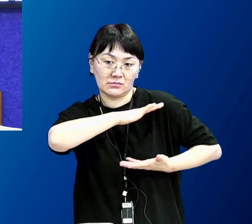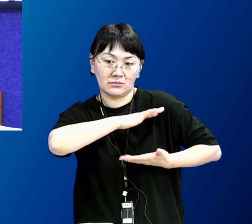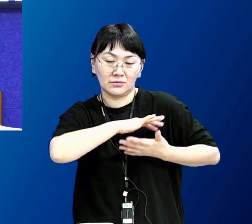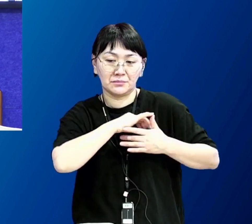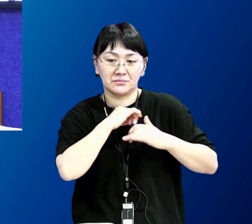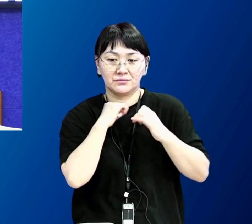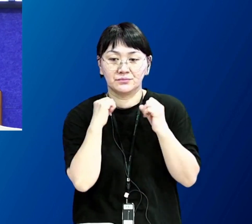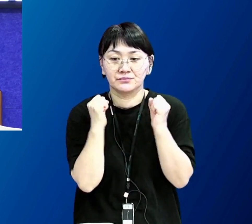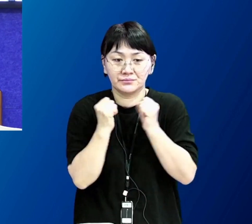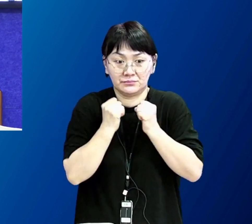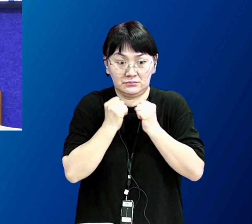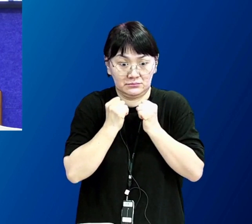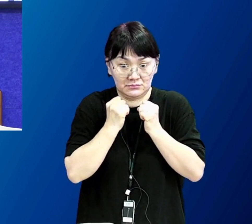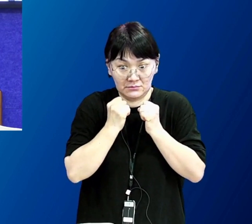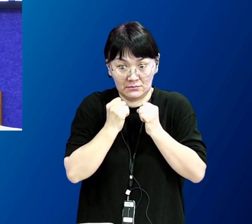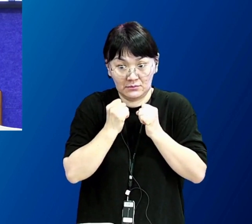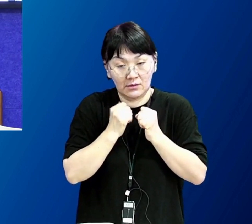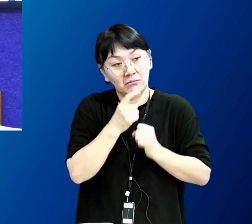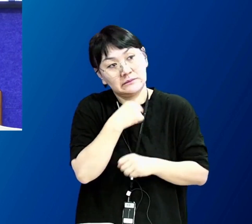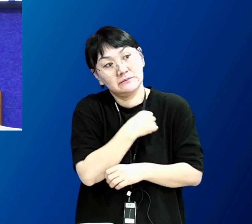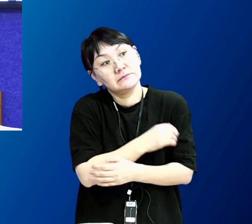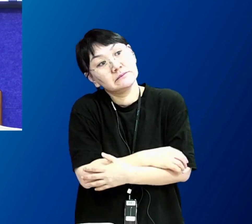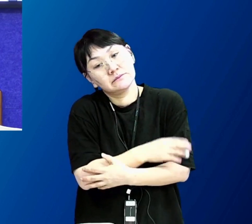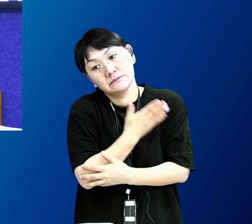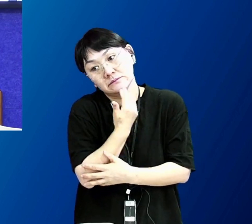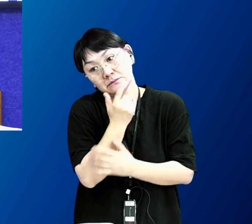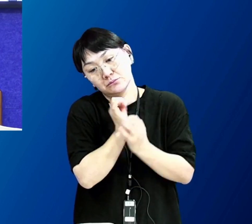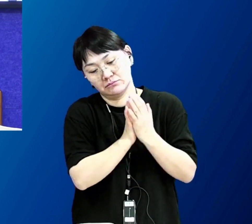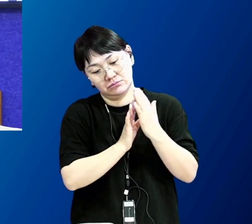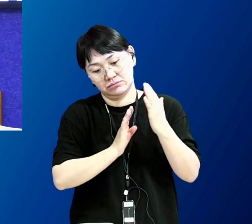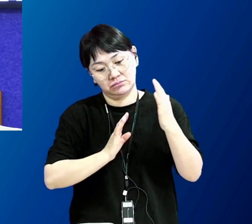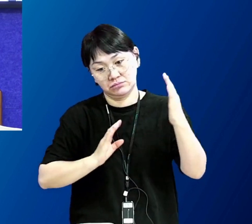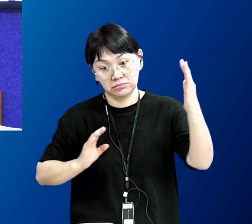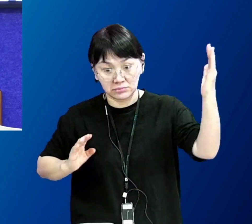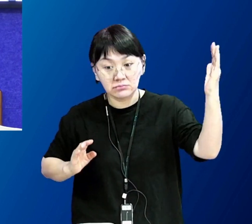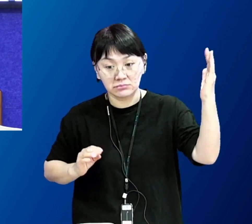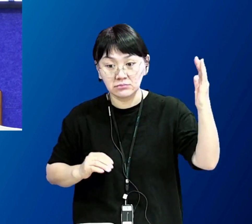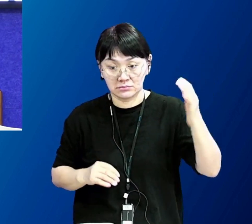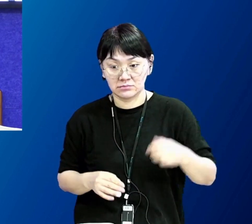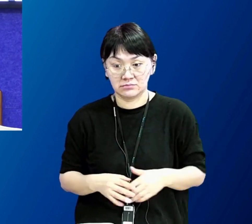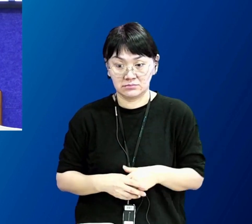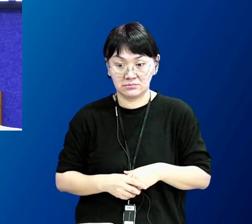흐르득 테르 힘제그레 비드 흥 이즈니스 홀드득 테미즈